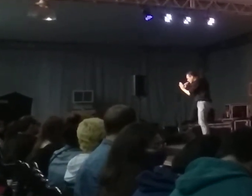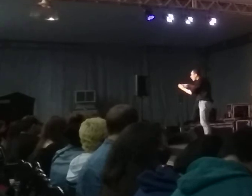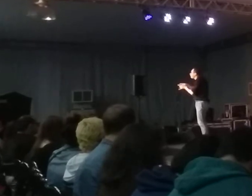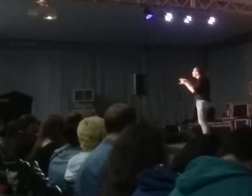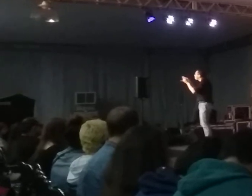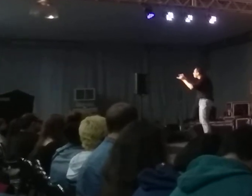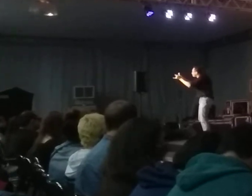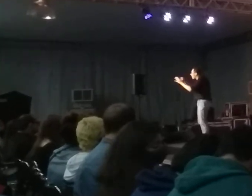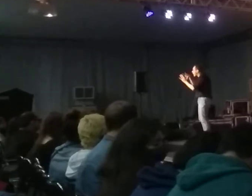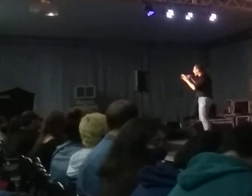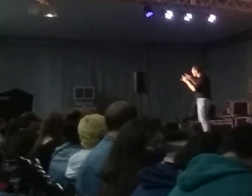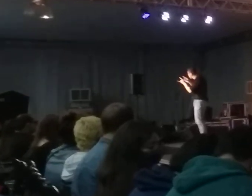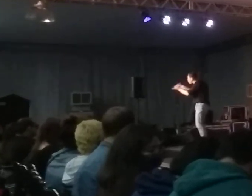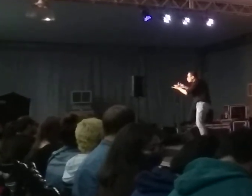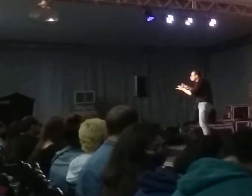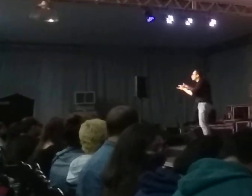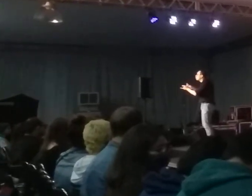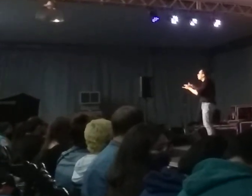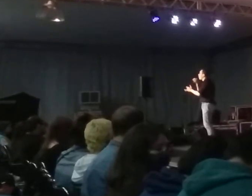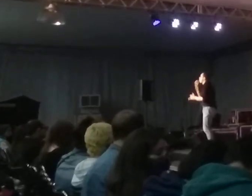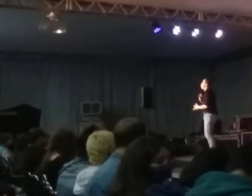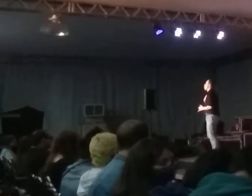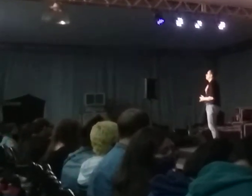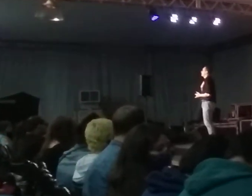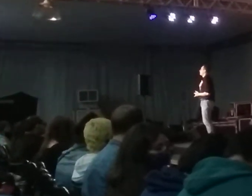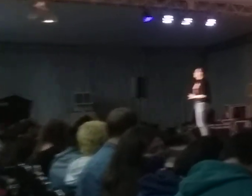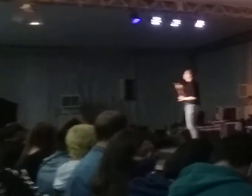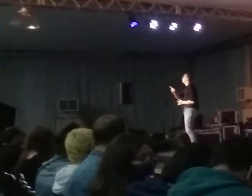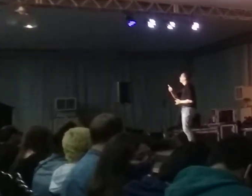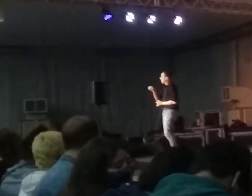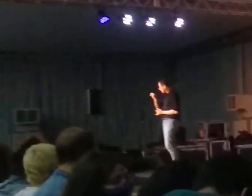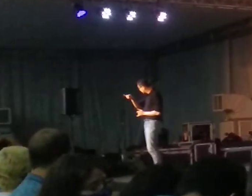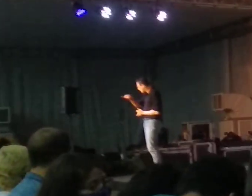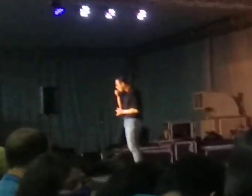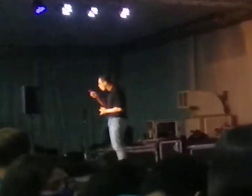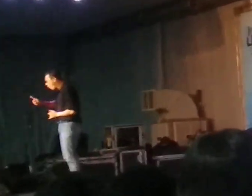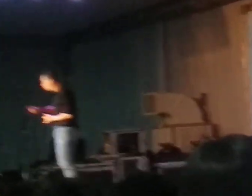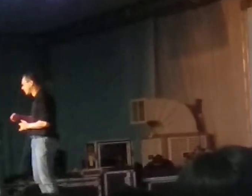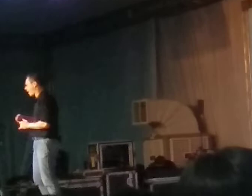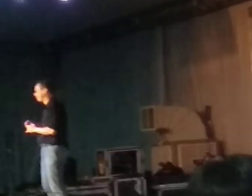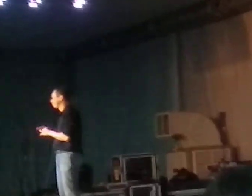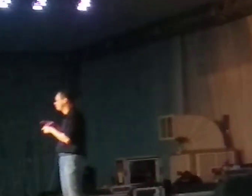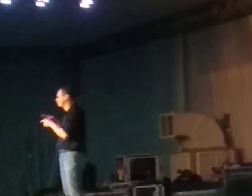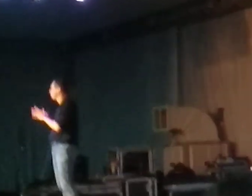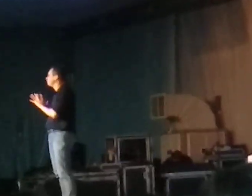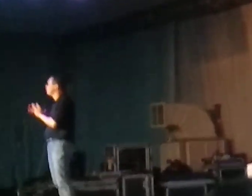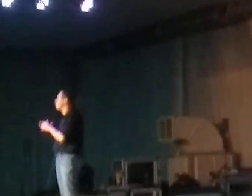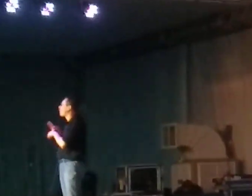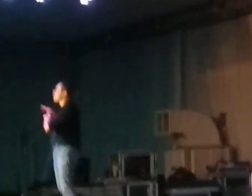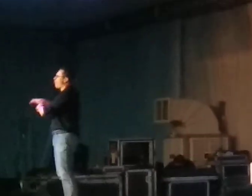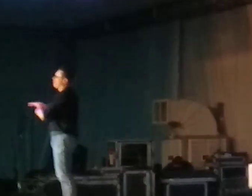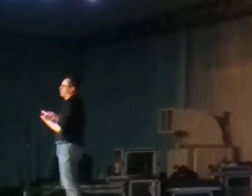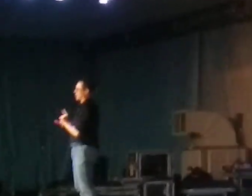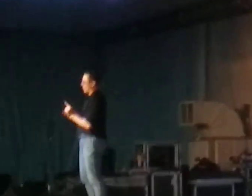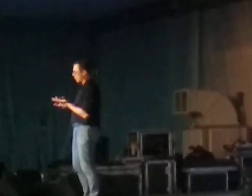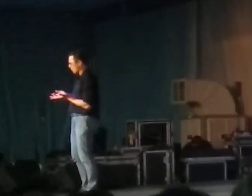E aí eu gostei. Se eu não tivesse gostado, o assunto tinha acabado. E daí eu liguei pra ele e